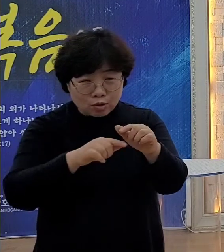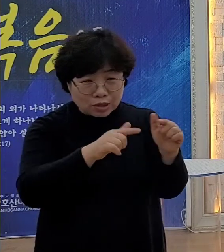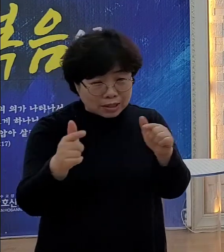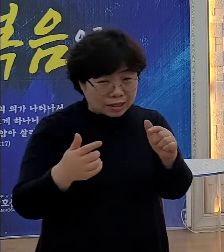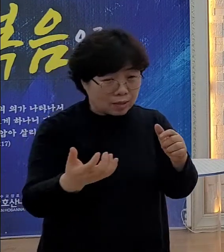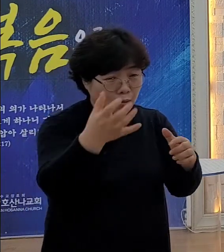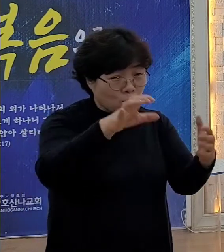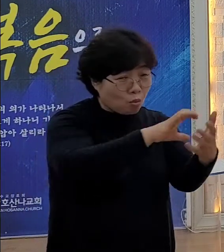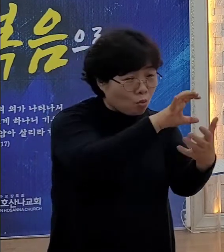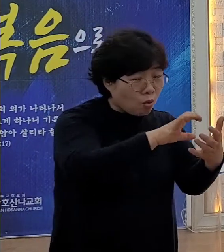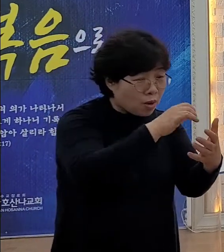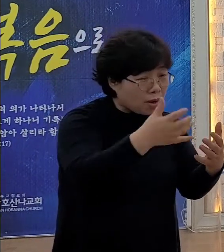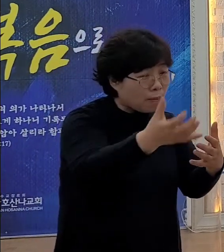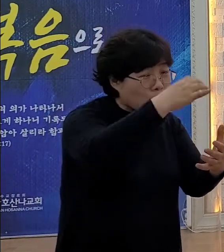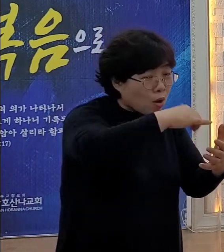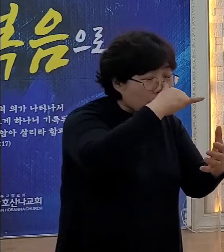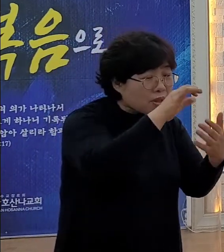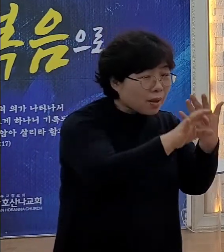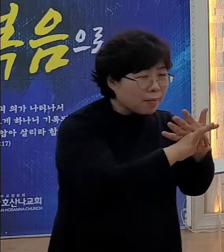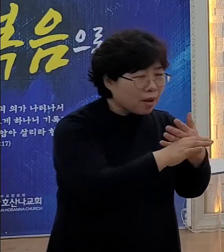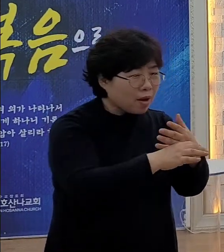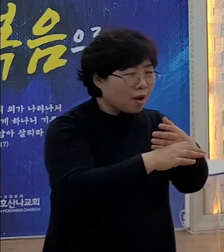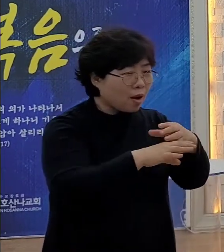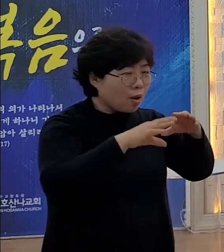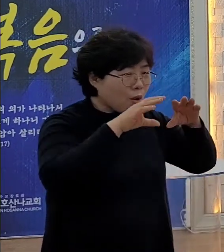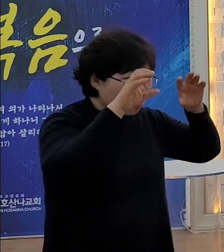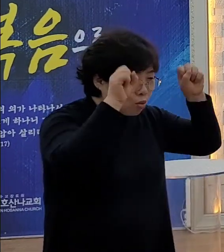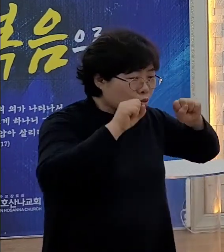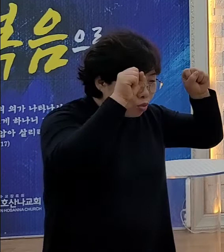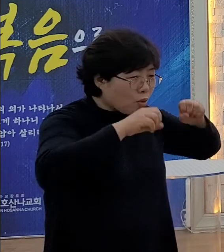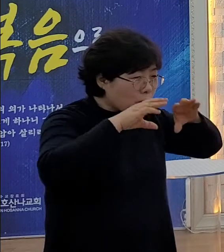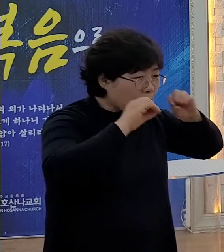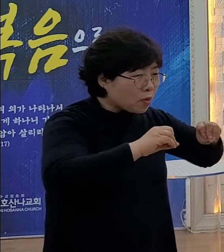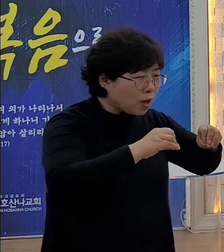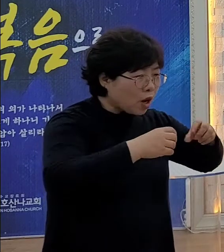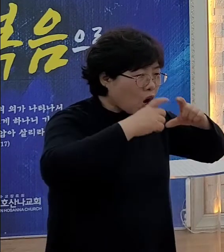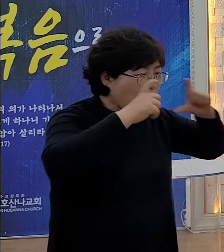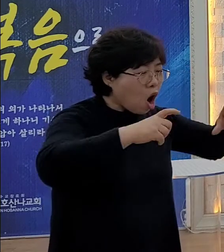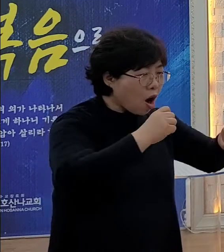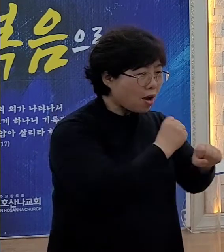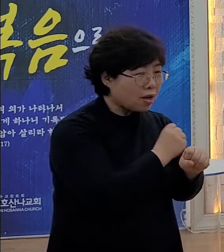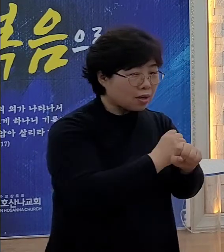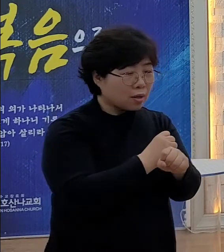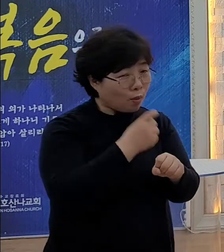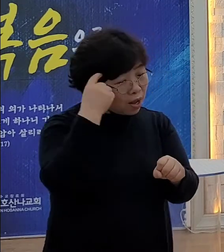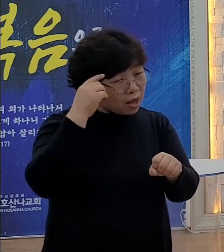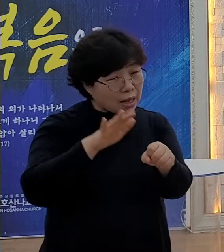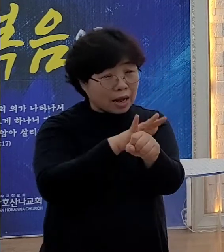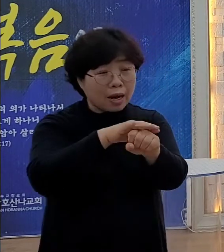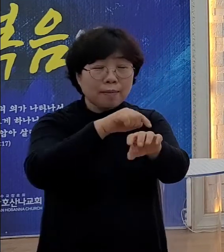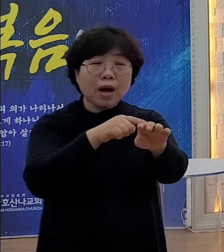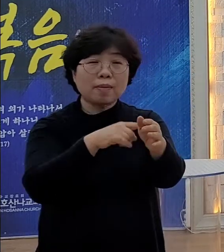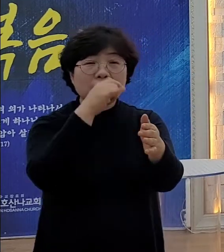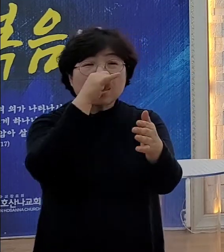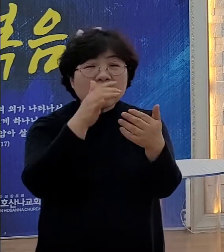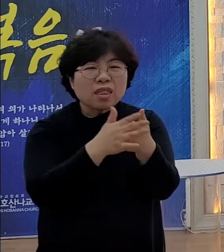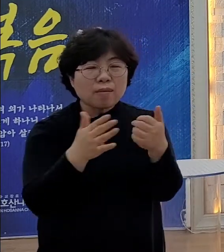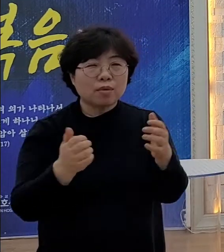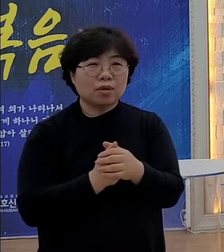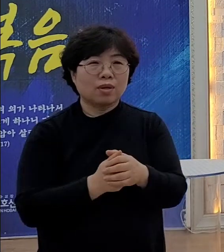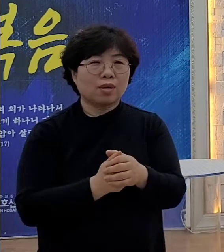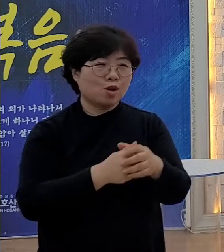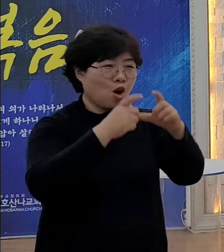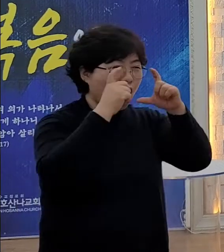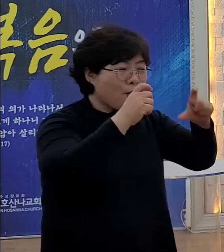돼요. 우리 심장에, 폐에 심각한 문제가 있어요. 이게 지금은 모르지만 쌓이면 나중에 큰 병 돼요. 오늘